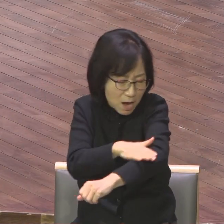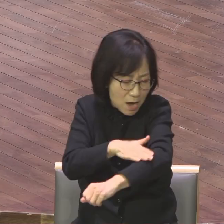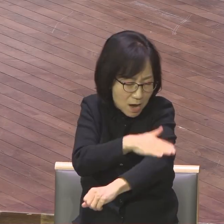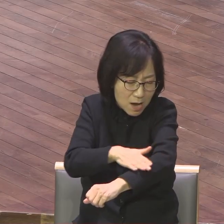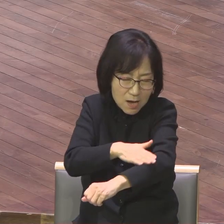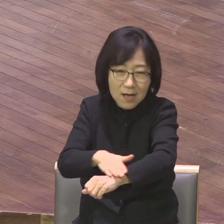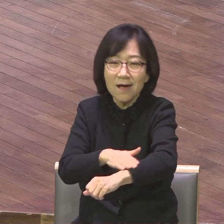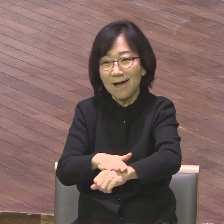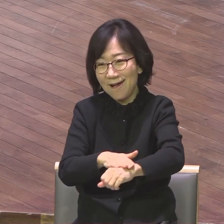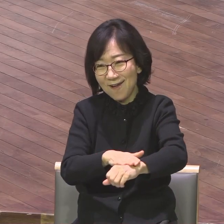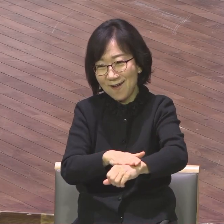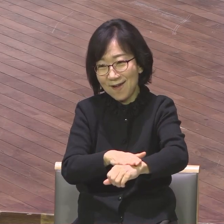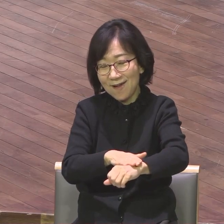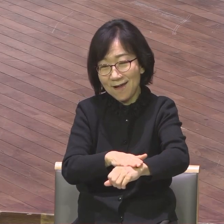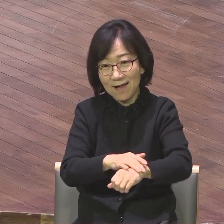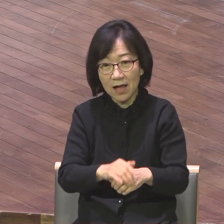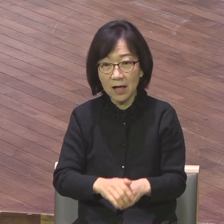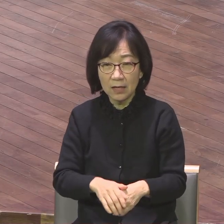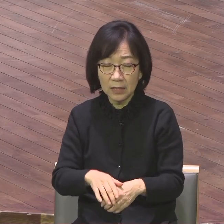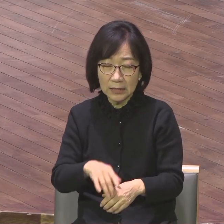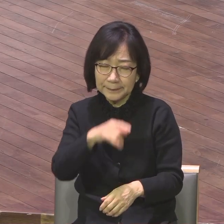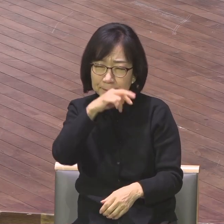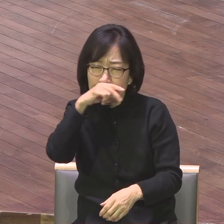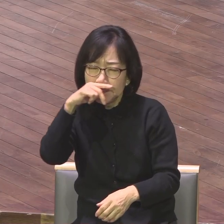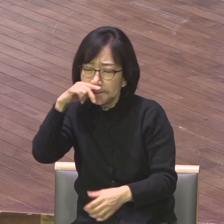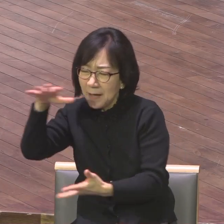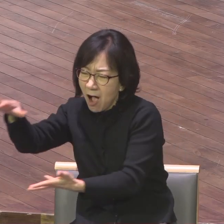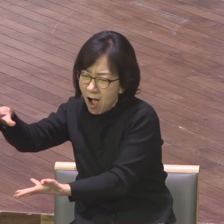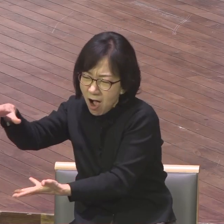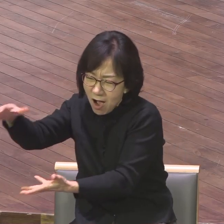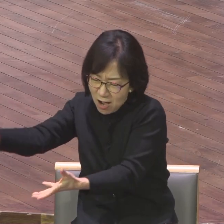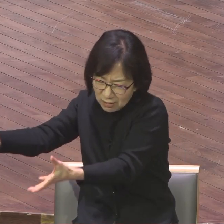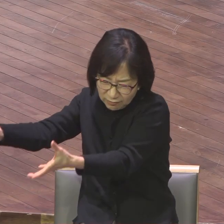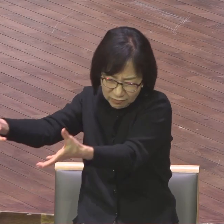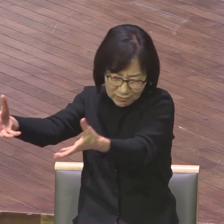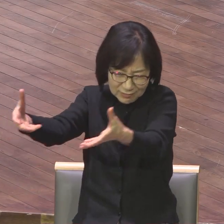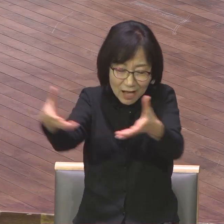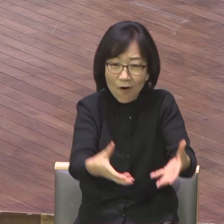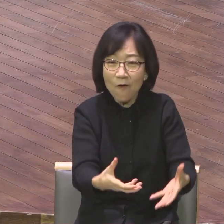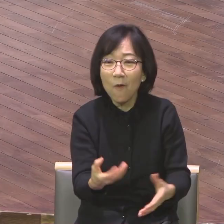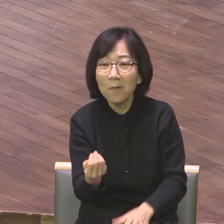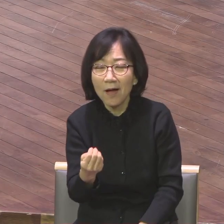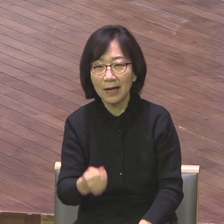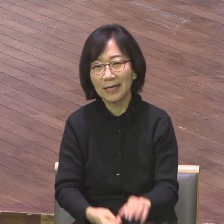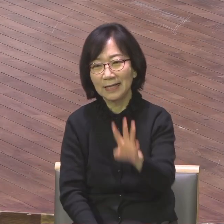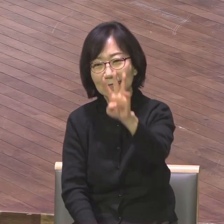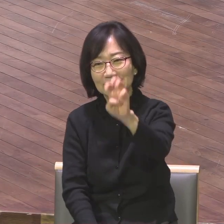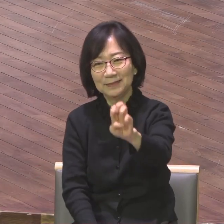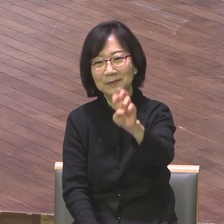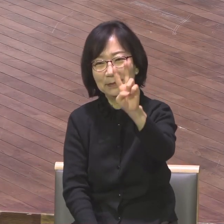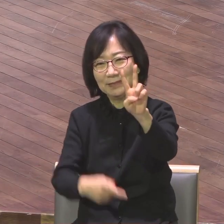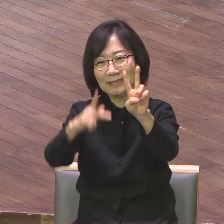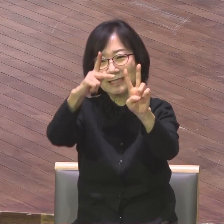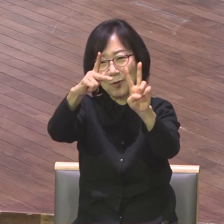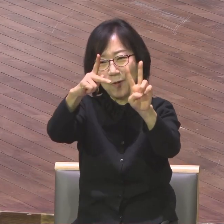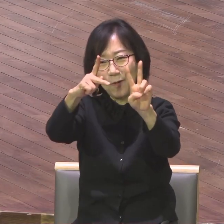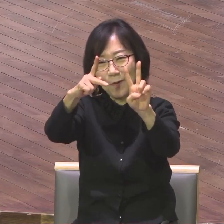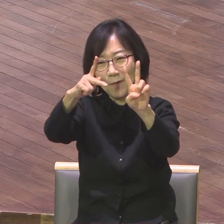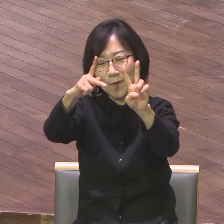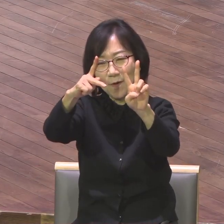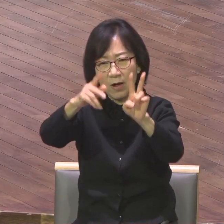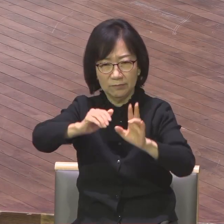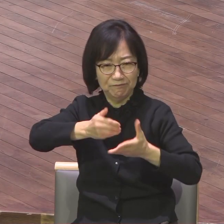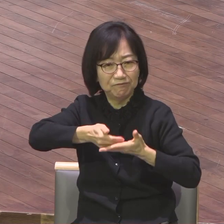그 향유의 양이 얼마나 되느냐? 요즘 무게로 말하면 32kg 정도 됩니다.